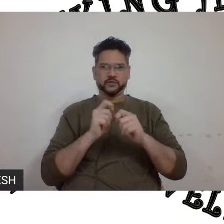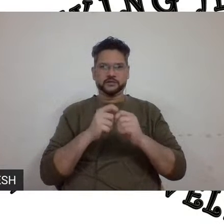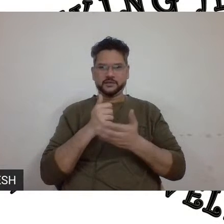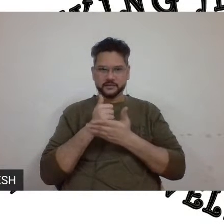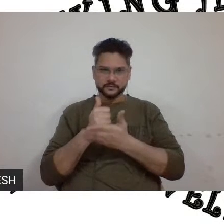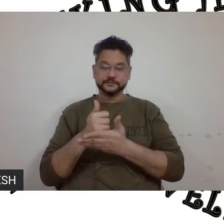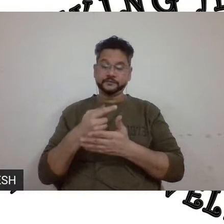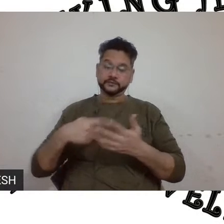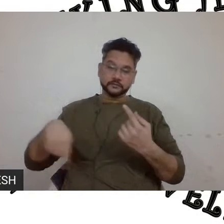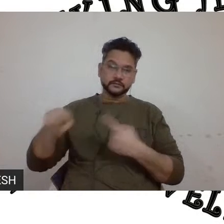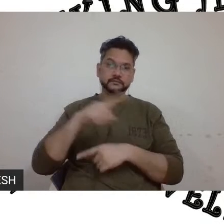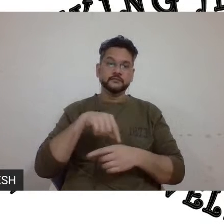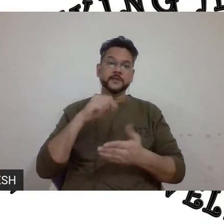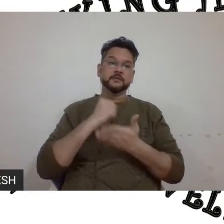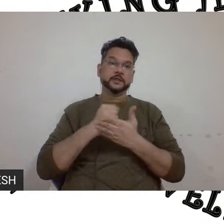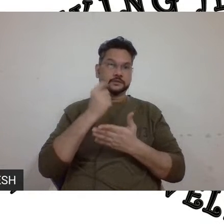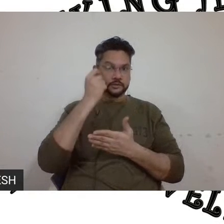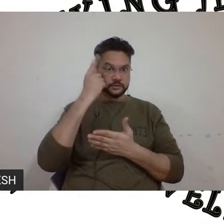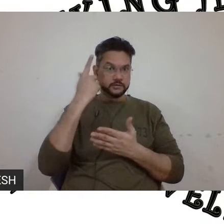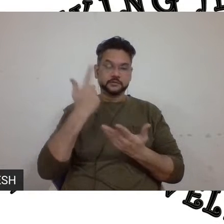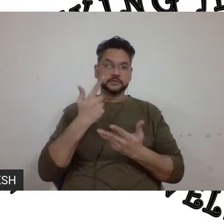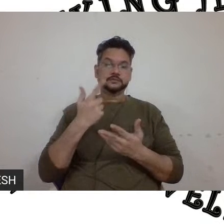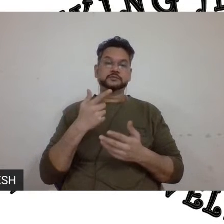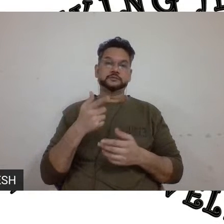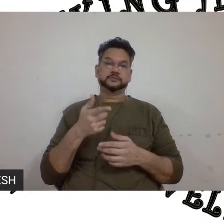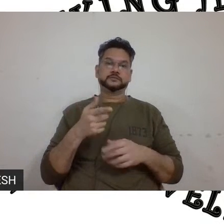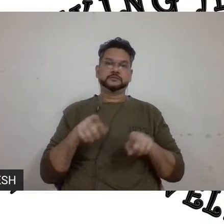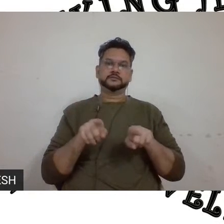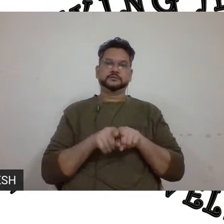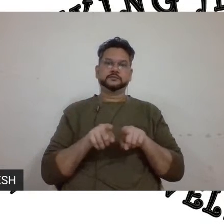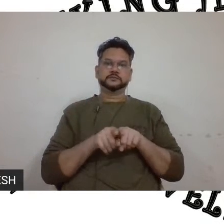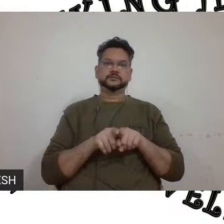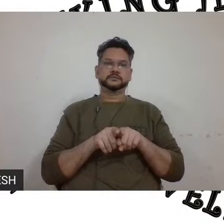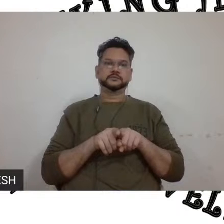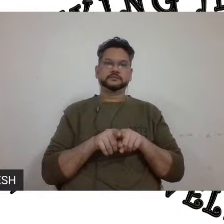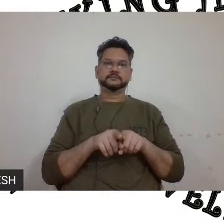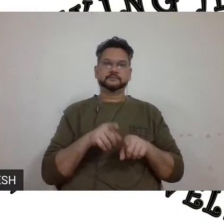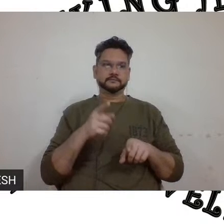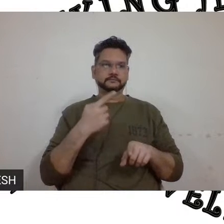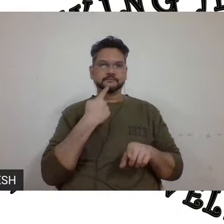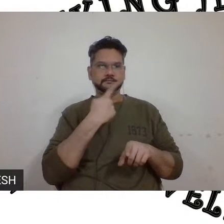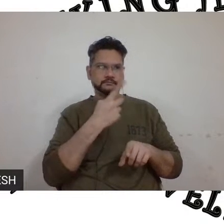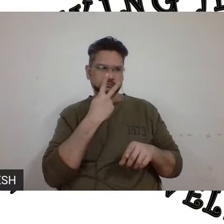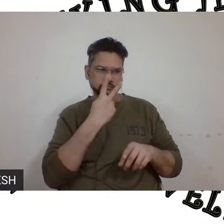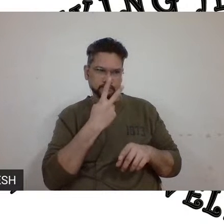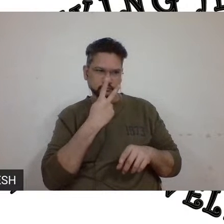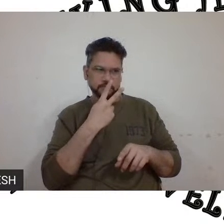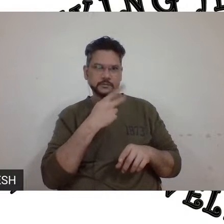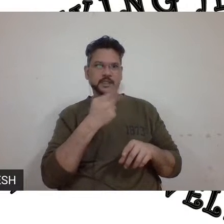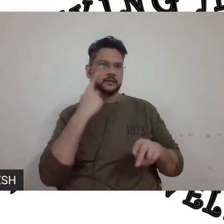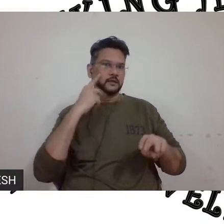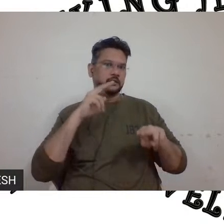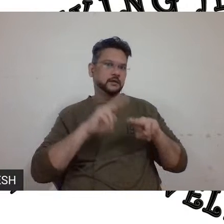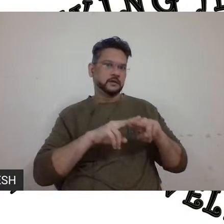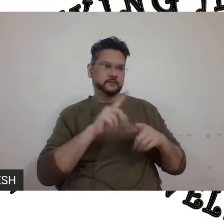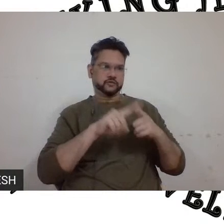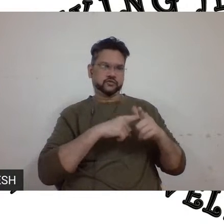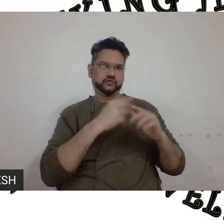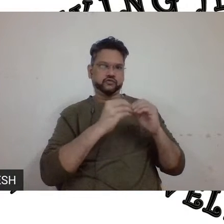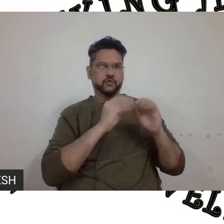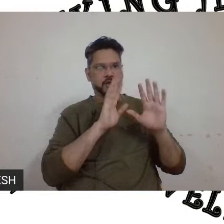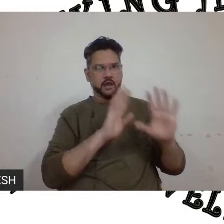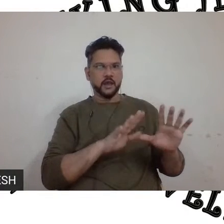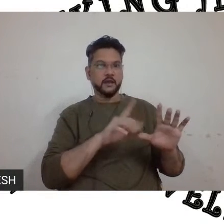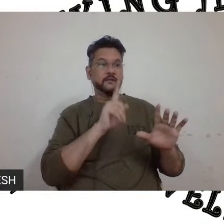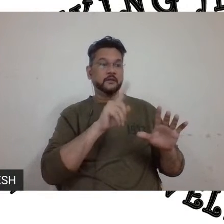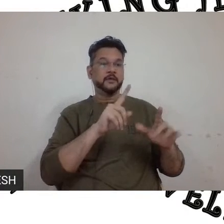ऑफिशियल्स हैं जो ऐसा कर रहे हैं, उन्हें एक उन पर पाबंदी लगाई जाए और जॉब्स प्रोवाइड और